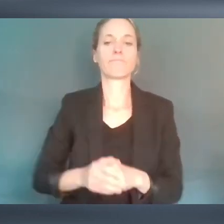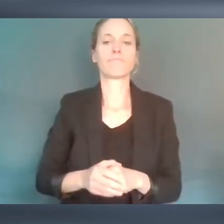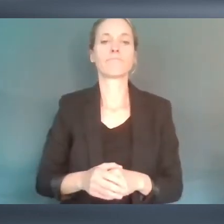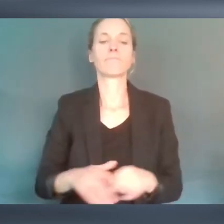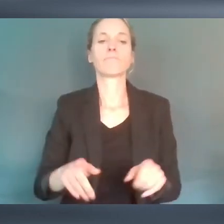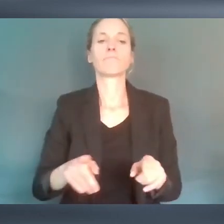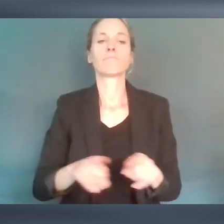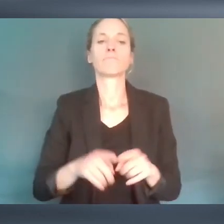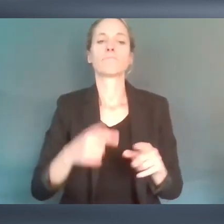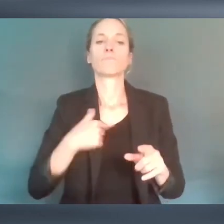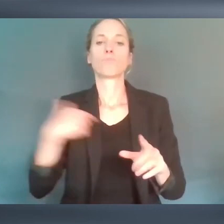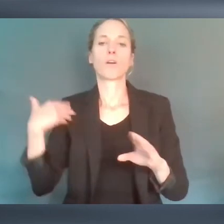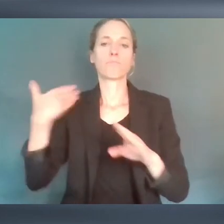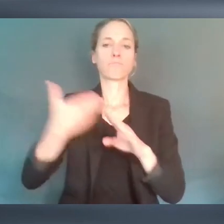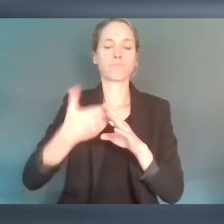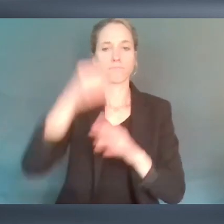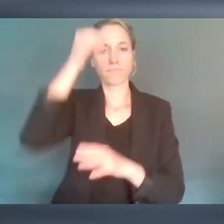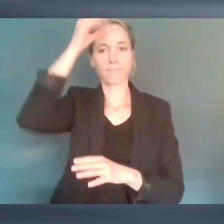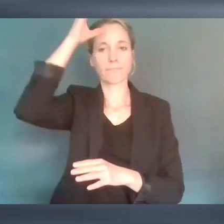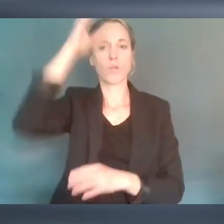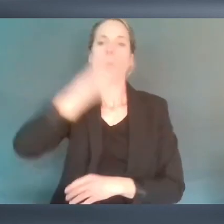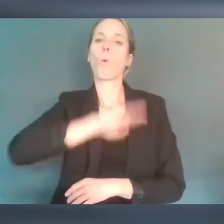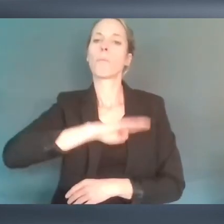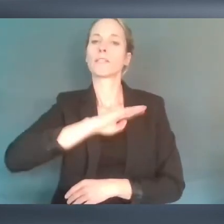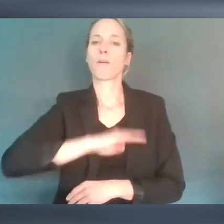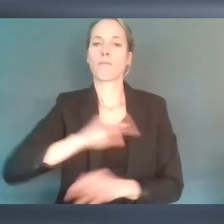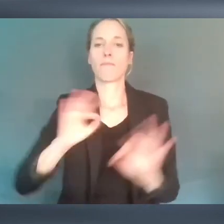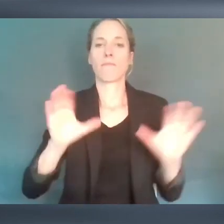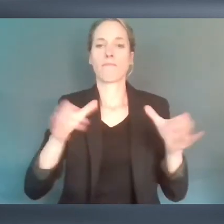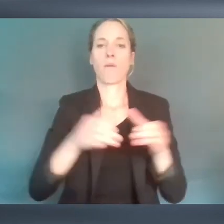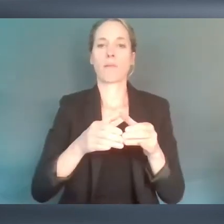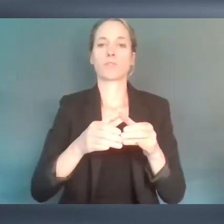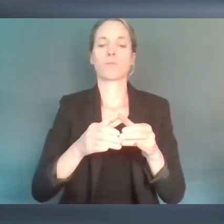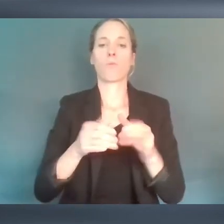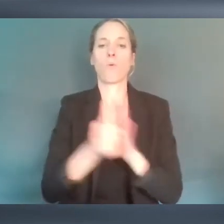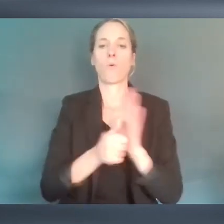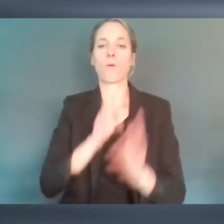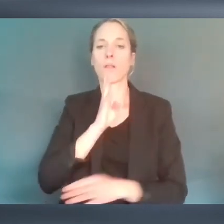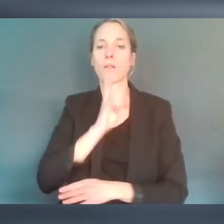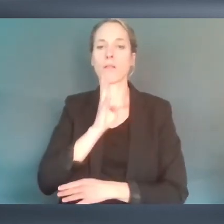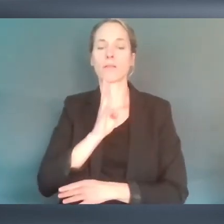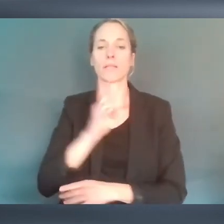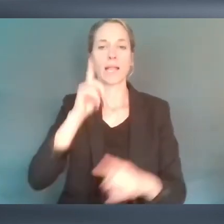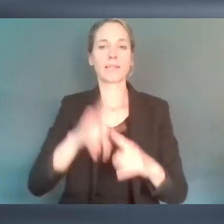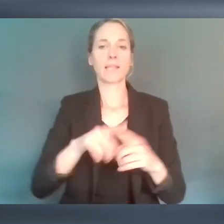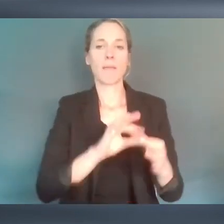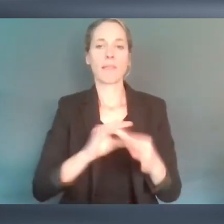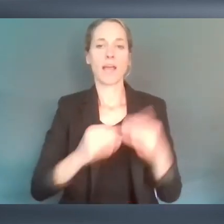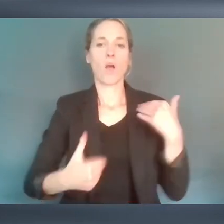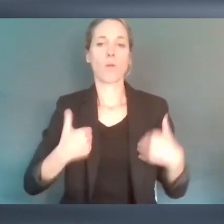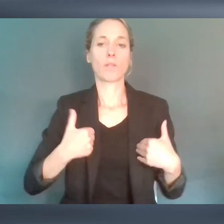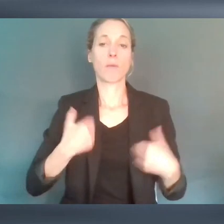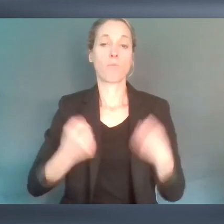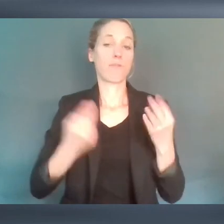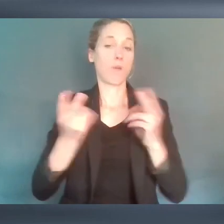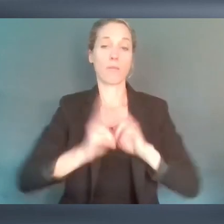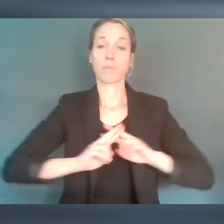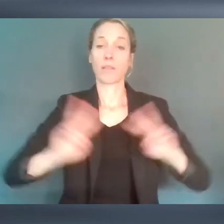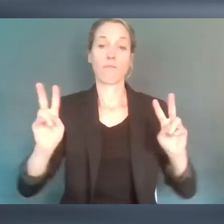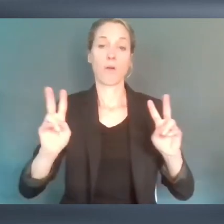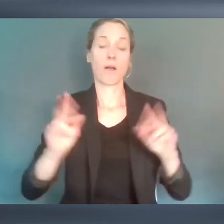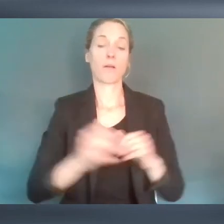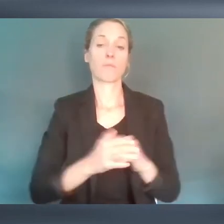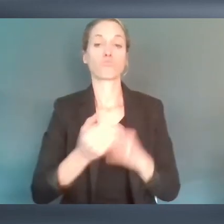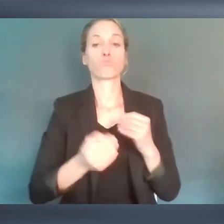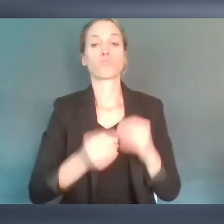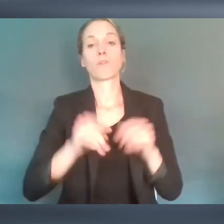en formation ou en conférencier, que ce soit dans des domaines liés au handicap ou pas du tout, ou moyennement comme